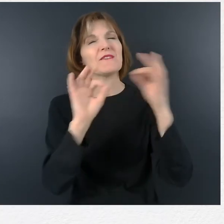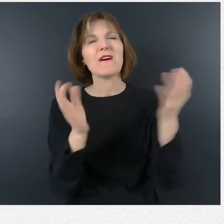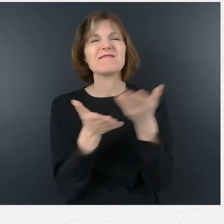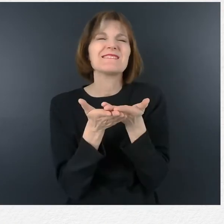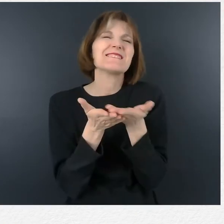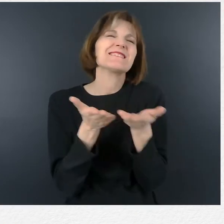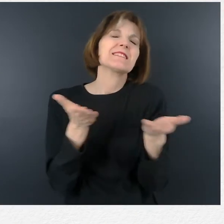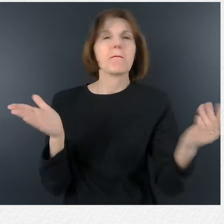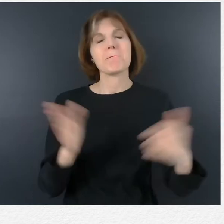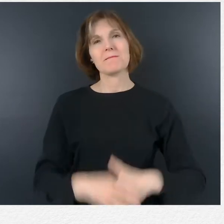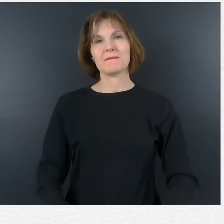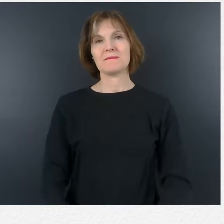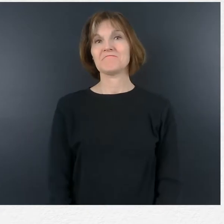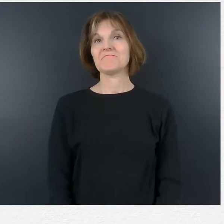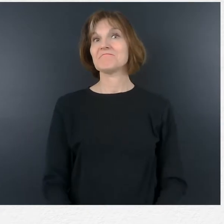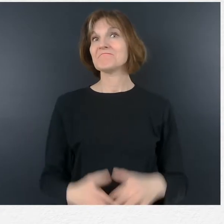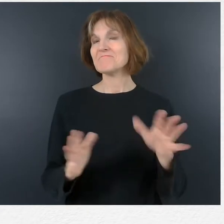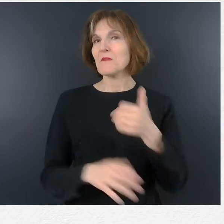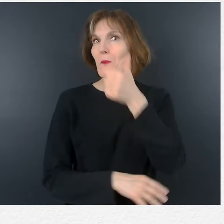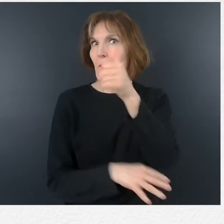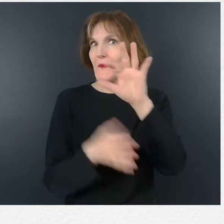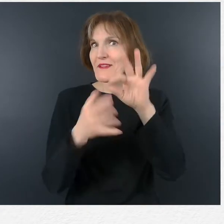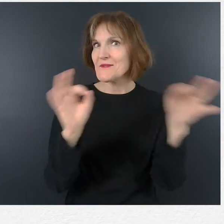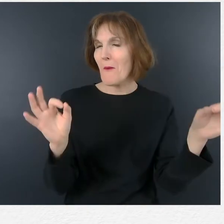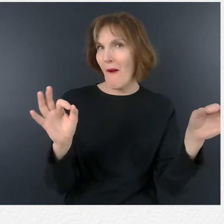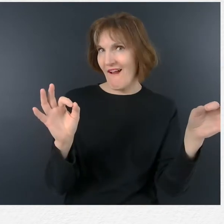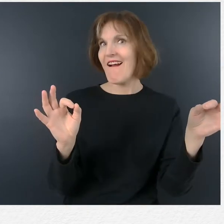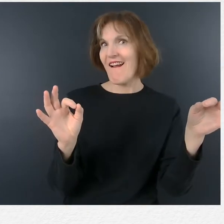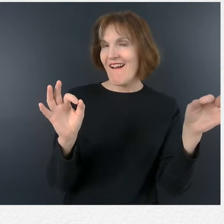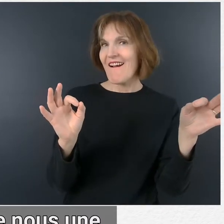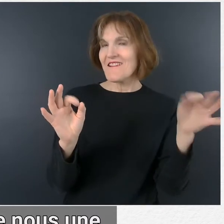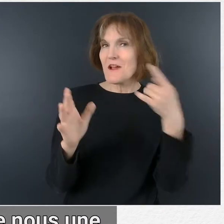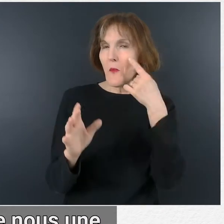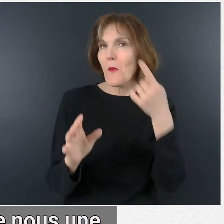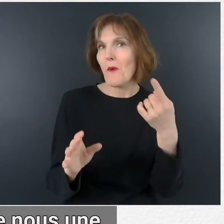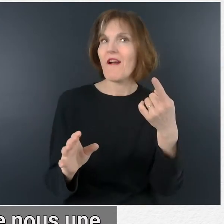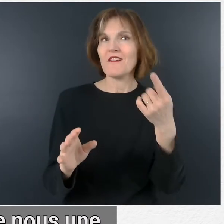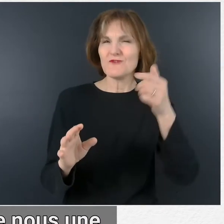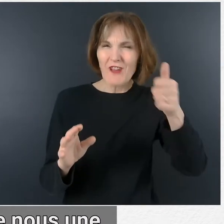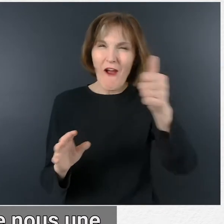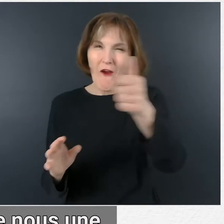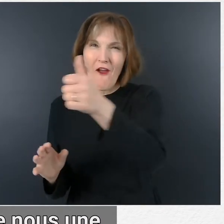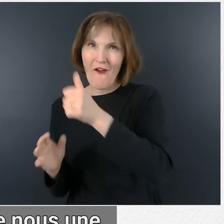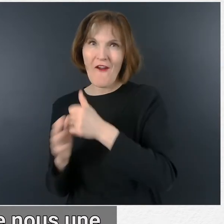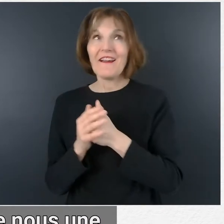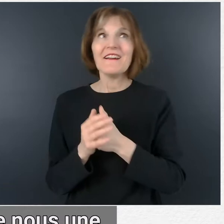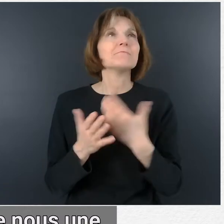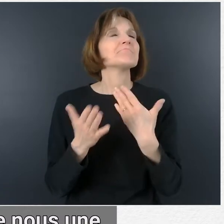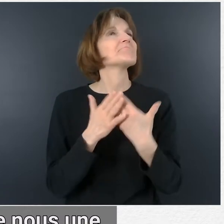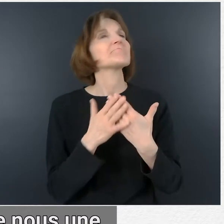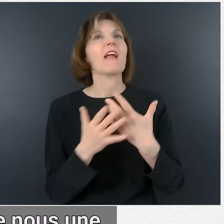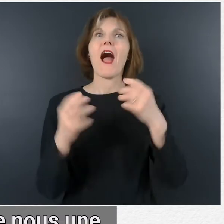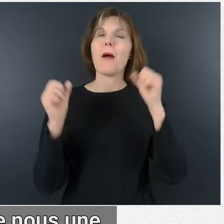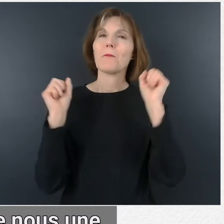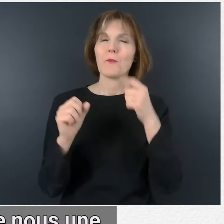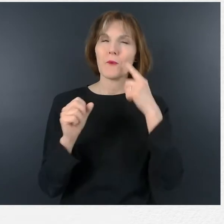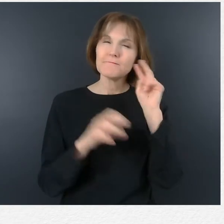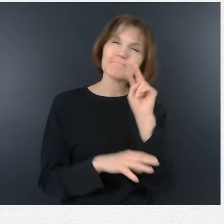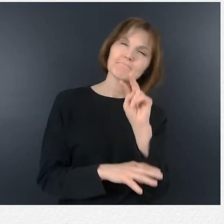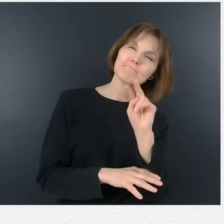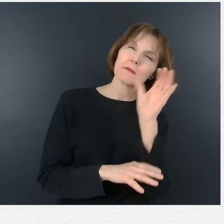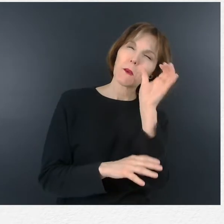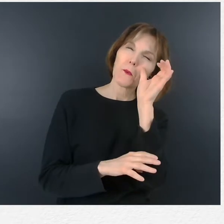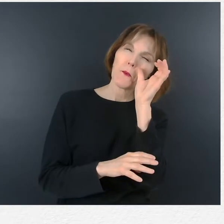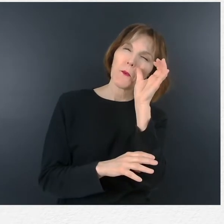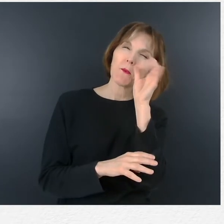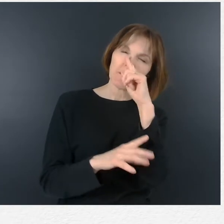simplement possible, car une histoire, c'est surtout pour chacun d'entre nous une occasion de s'identifier